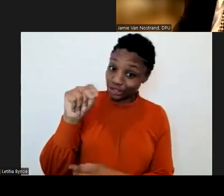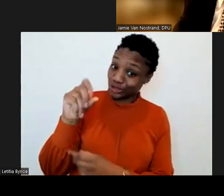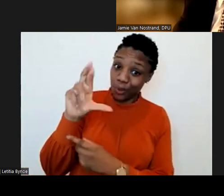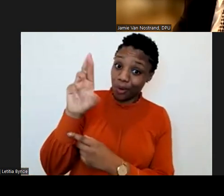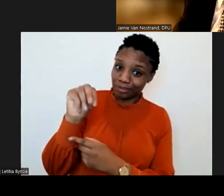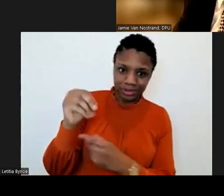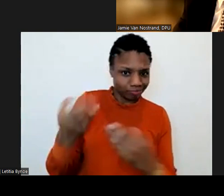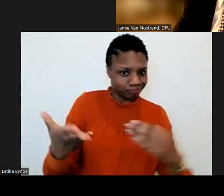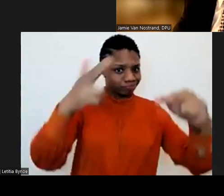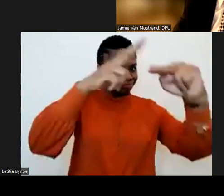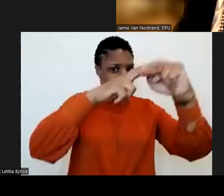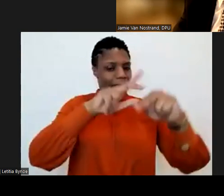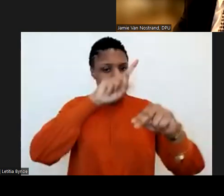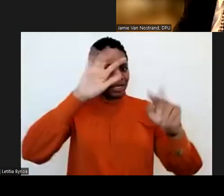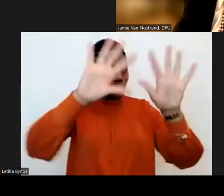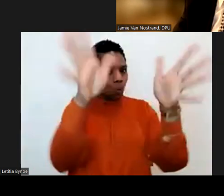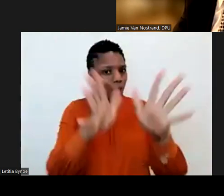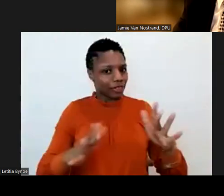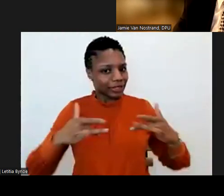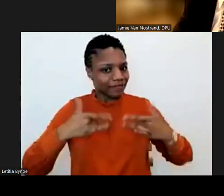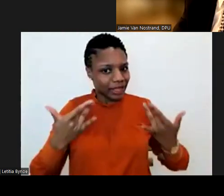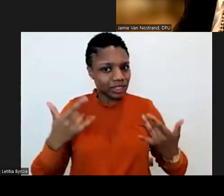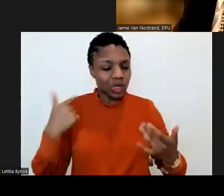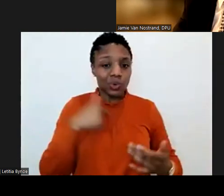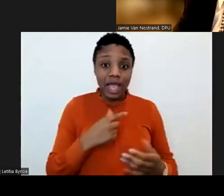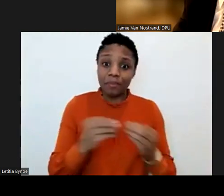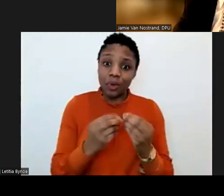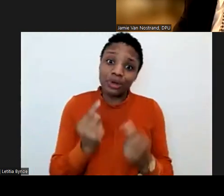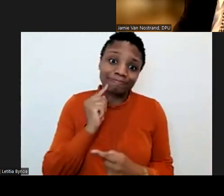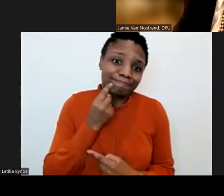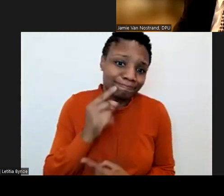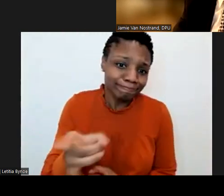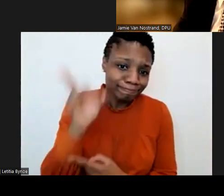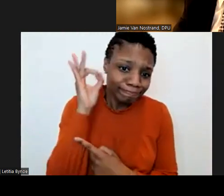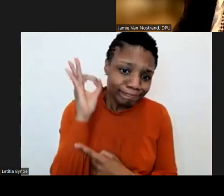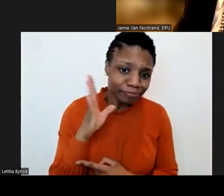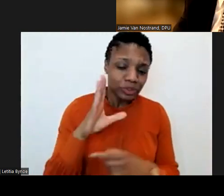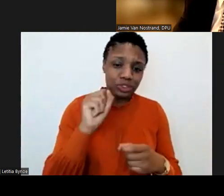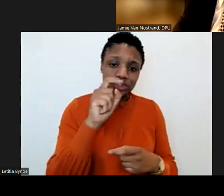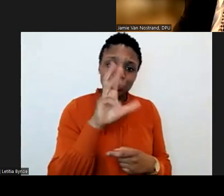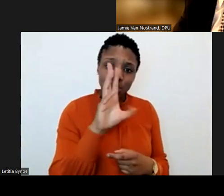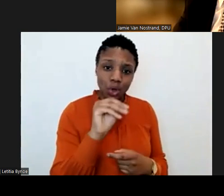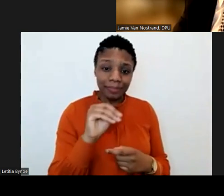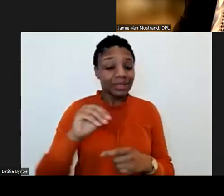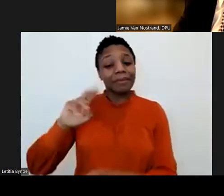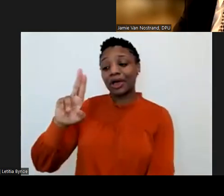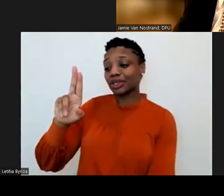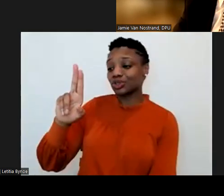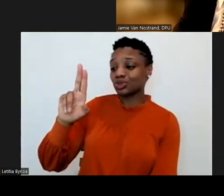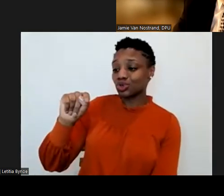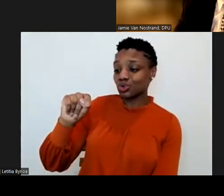servicios están eh sufriendo e porque están subiendo Y sí están sufriendo